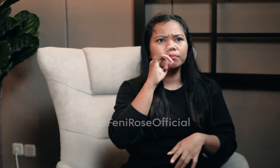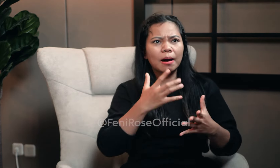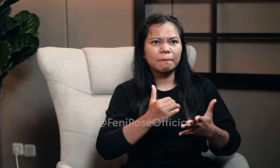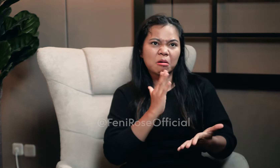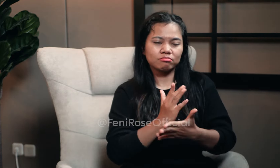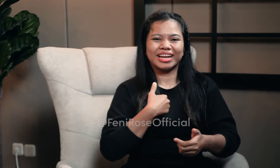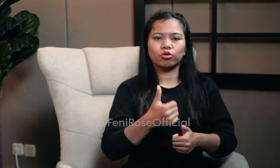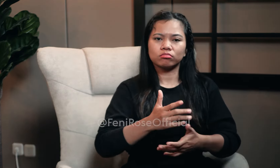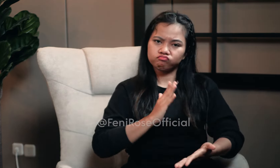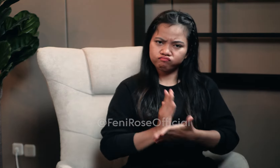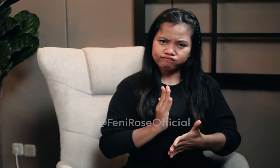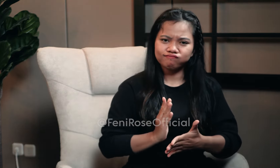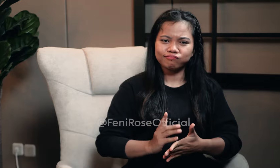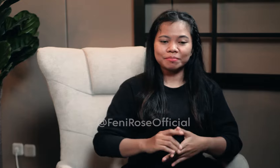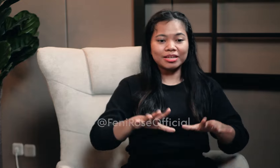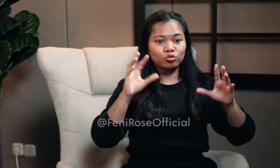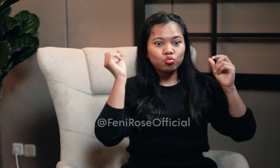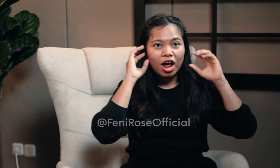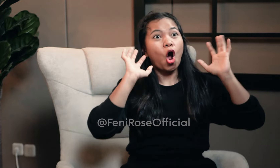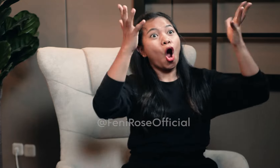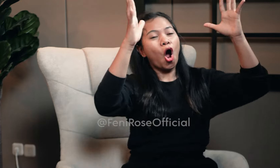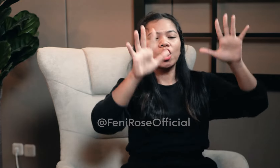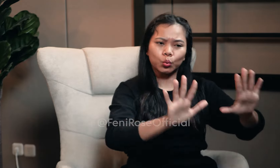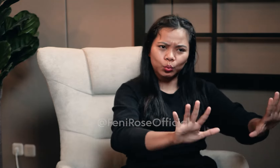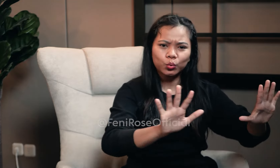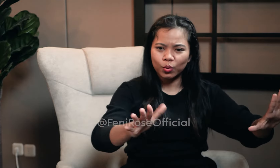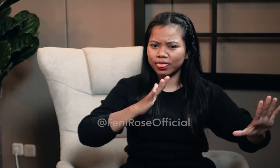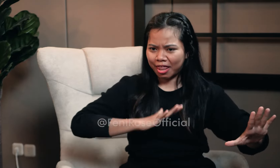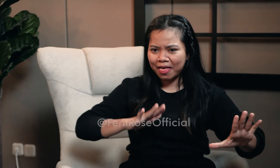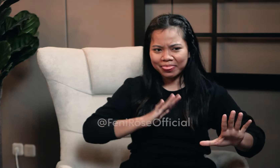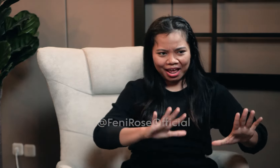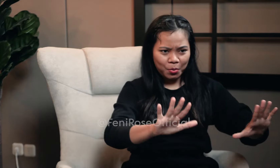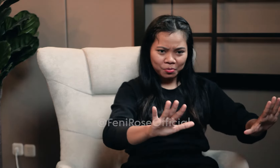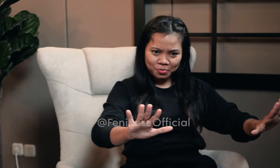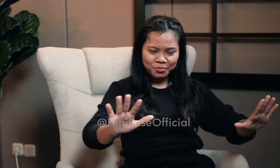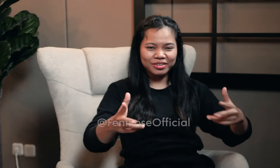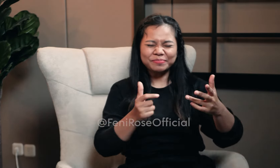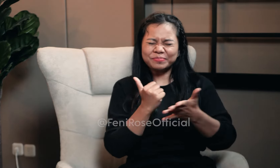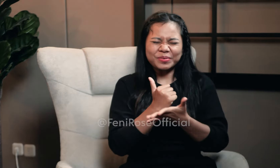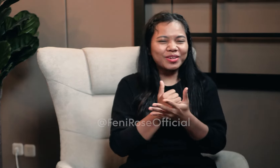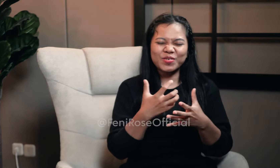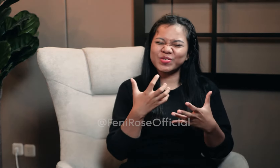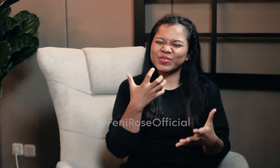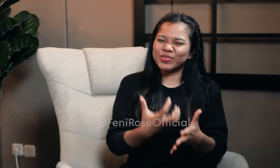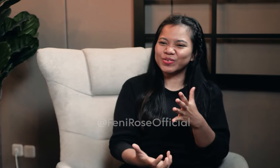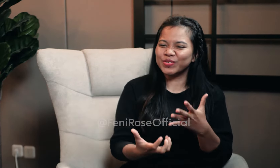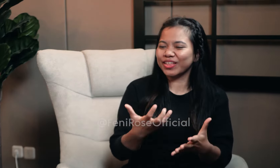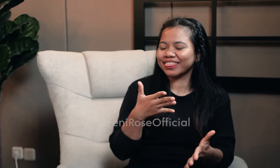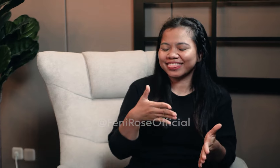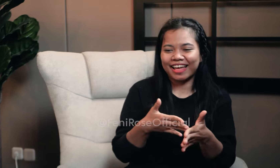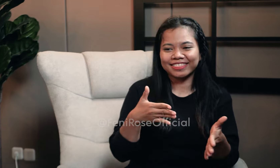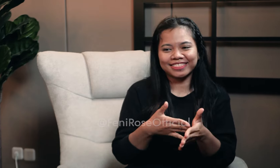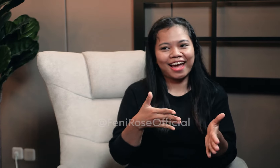seperti muka paslon 1 dan tegas atau seperti apa dan termasuk moderator yang berusaha menenangkan